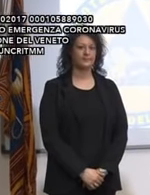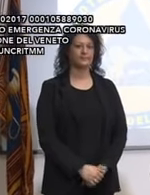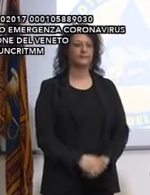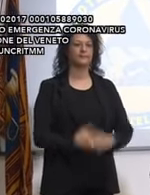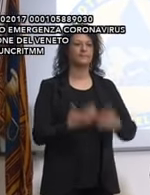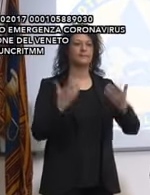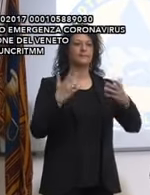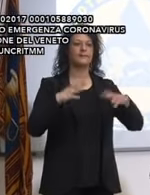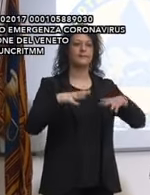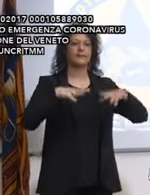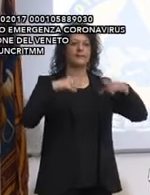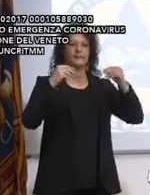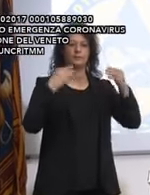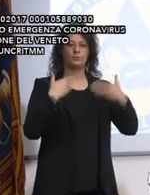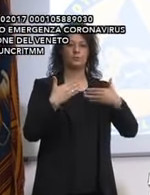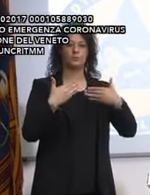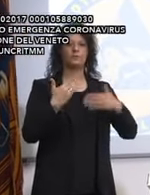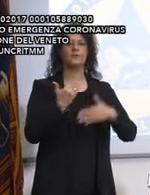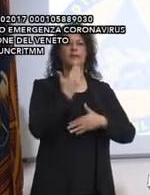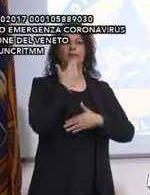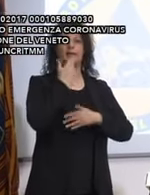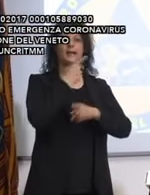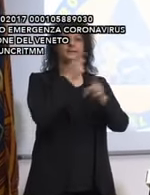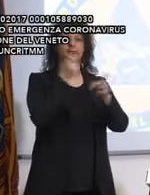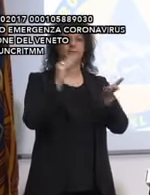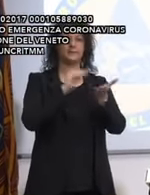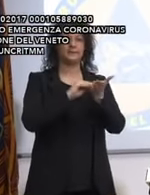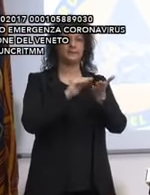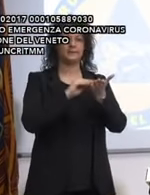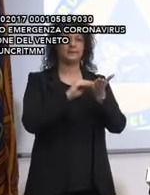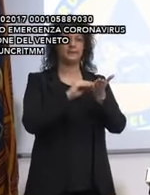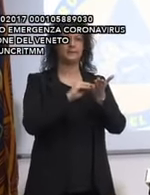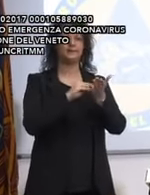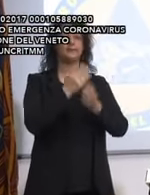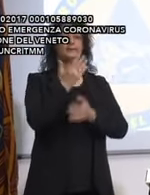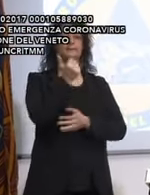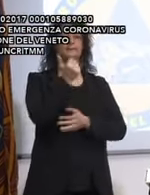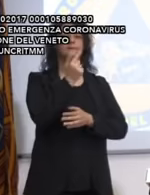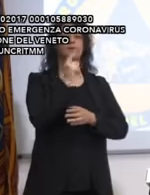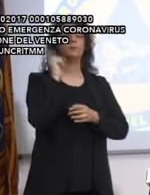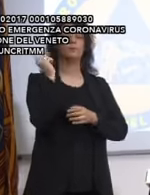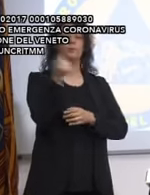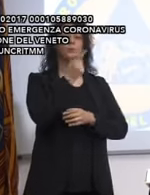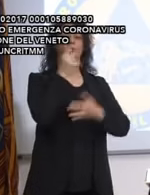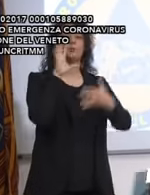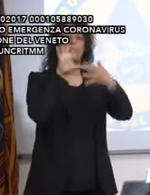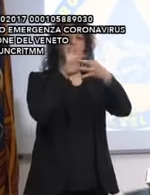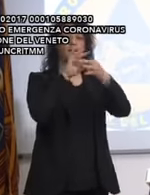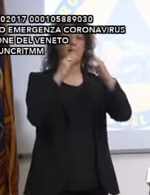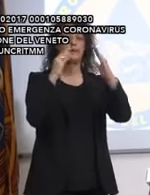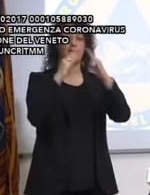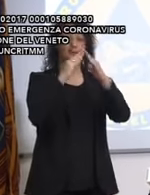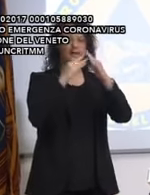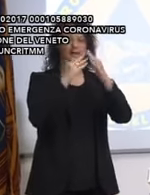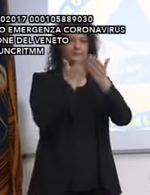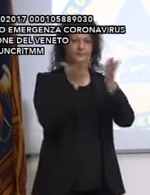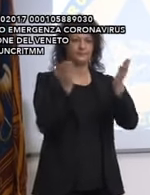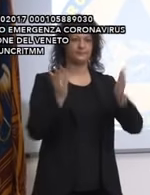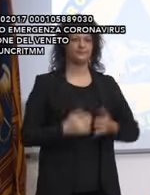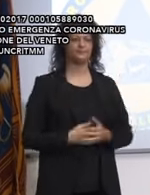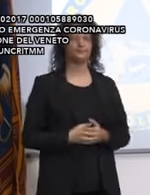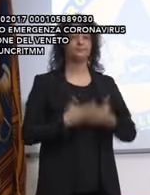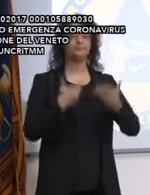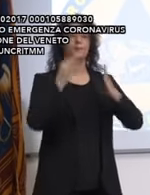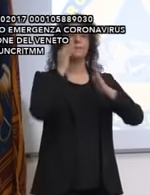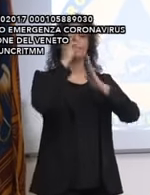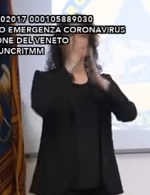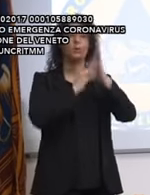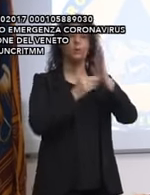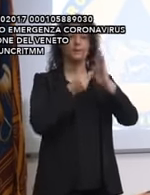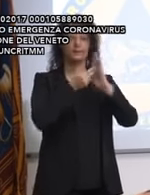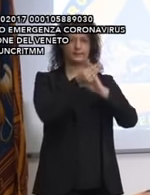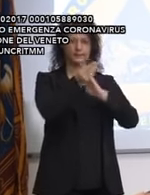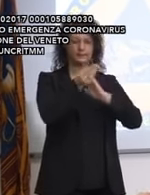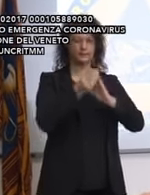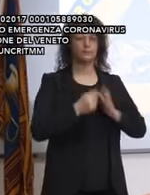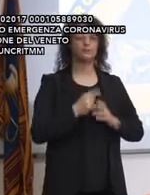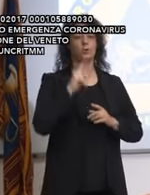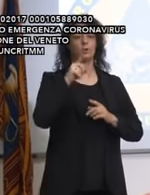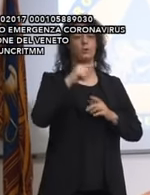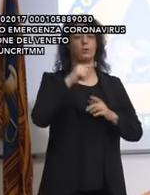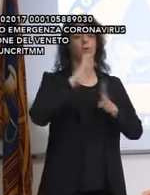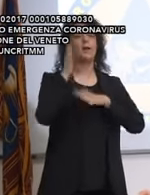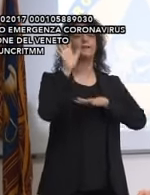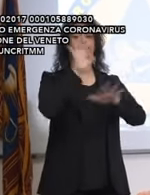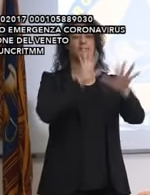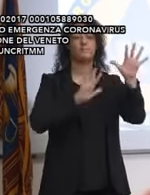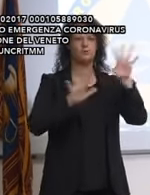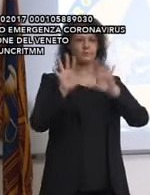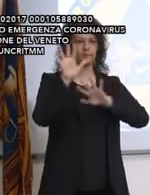Iniziamo subito, grazie per essere qui, un saluto a tutti coloro che sono collegati. Vi do il bollettino e poi un paio di